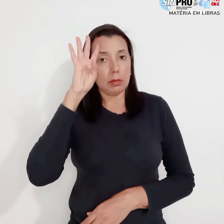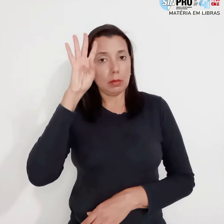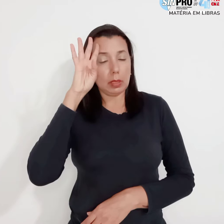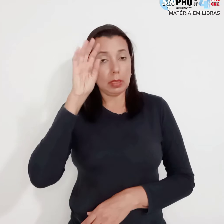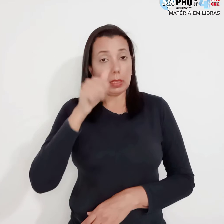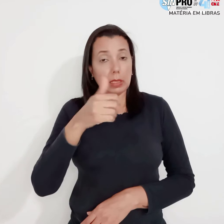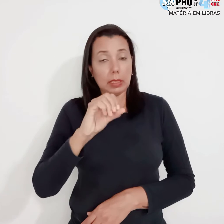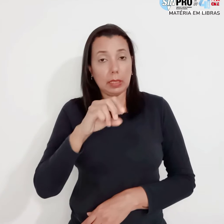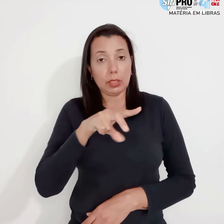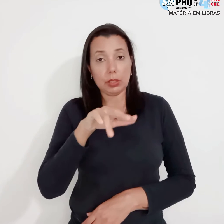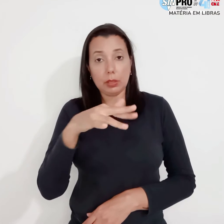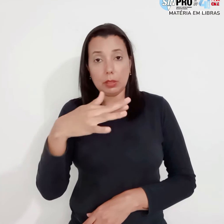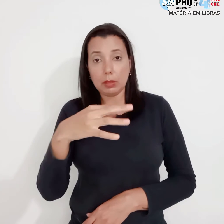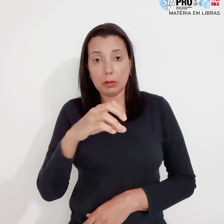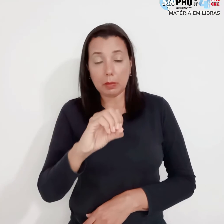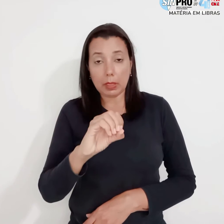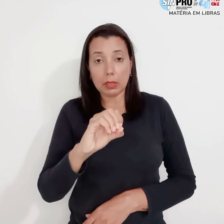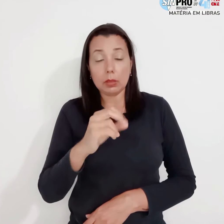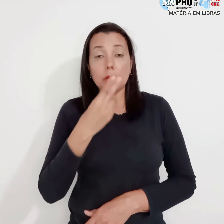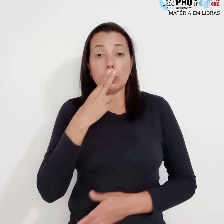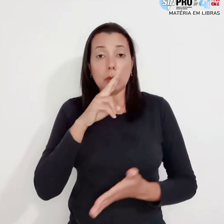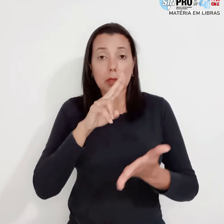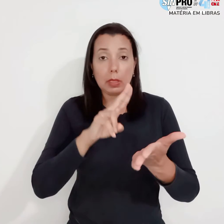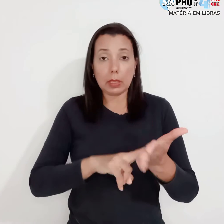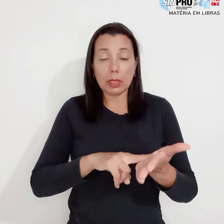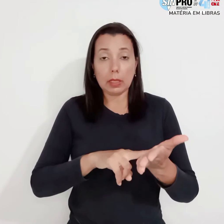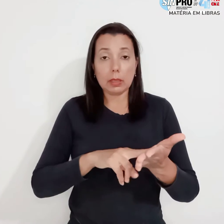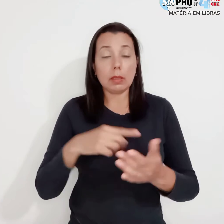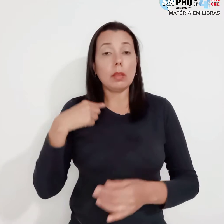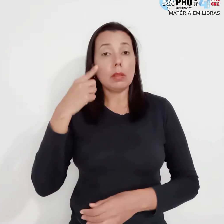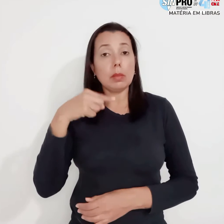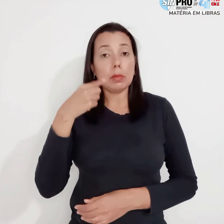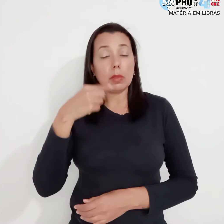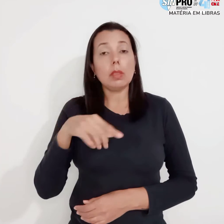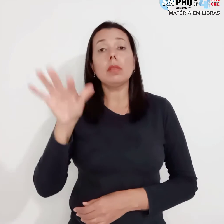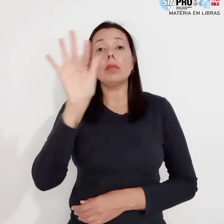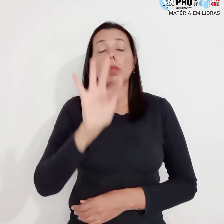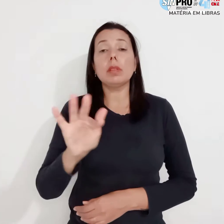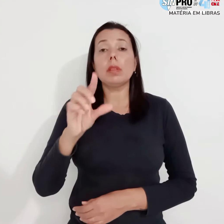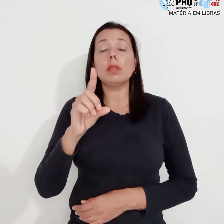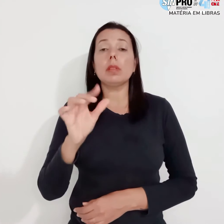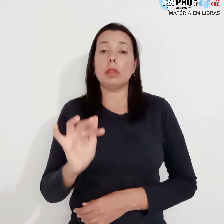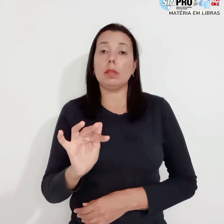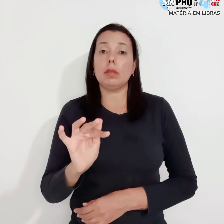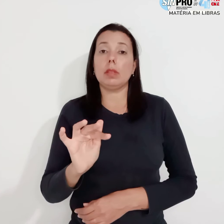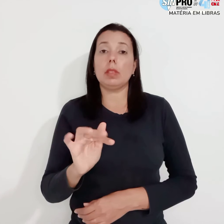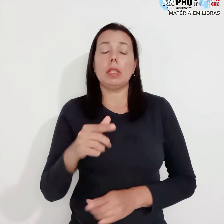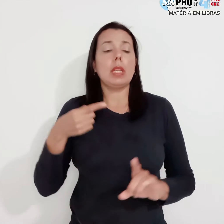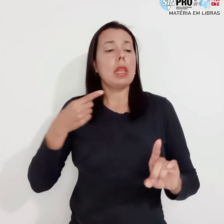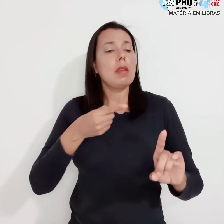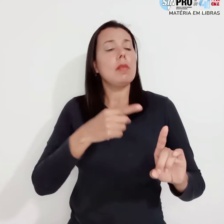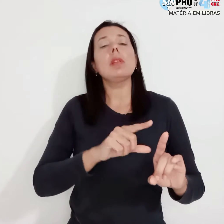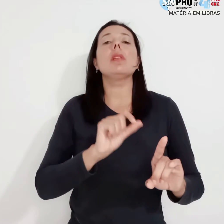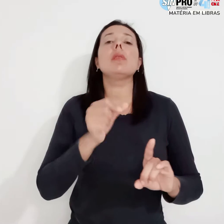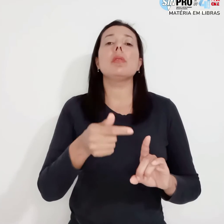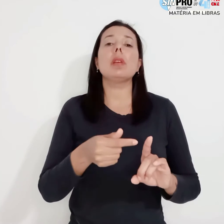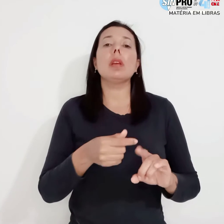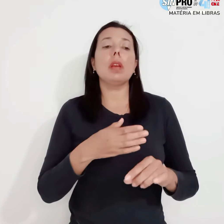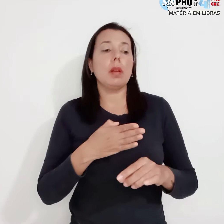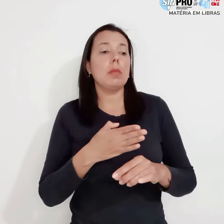desta quarta-feira, 10 de março, uma carta aos deputados federais do DF, defendendo